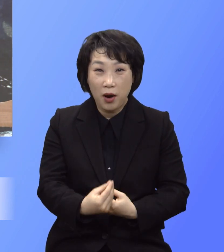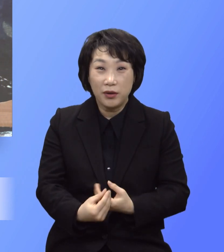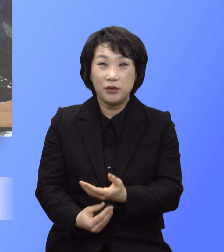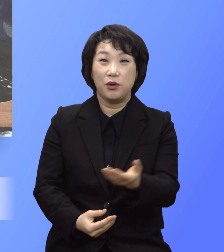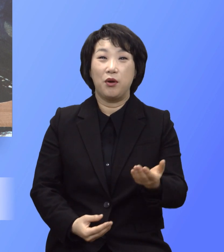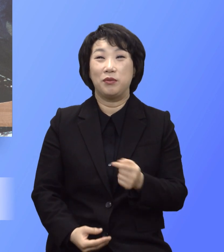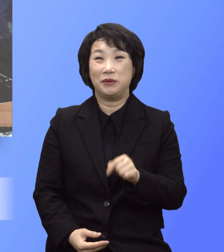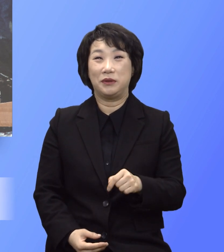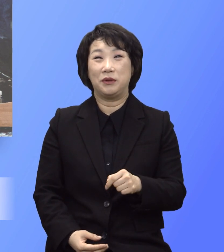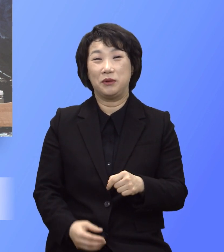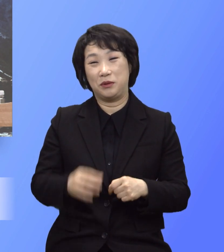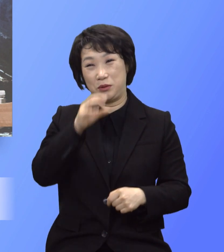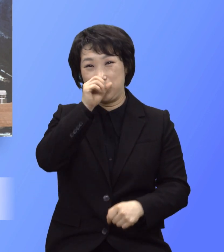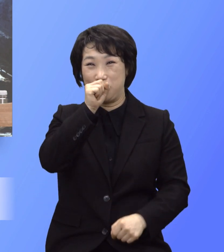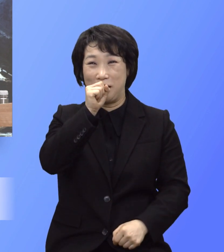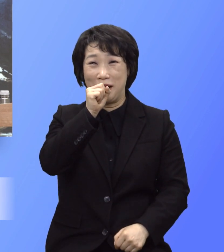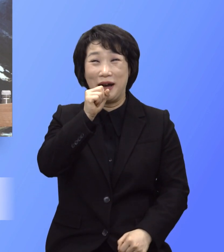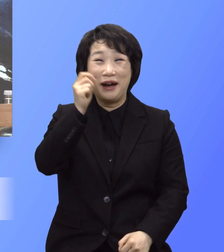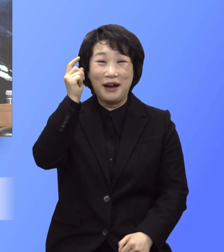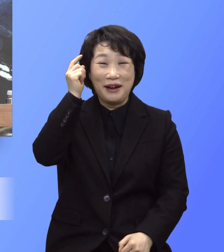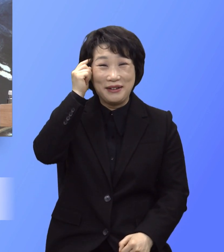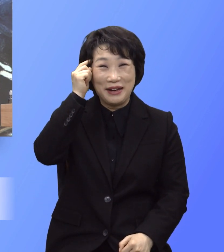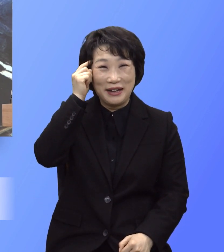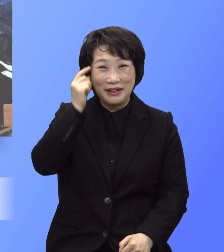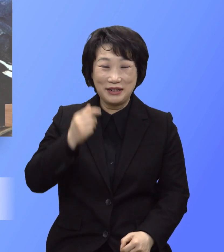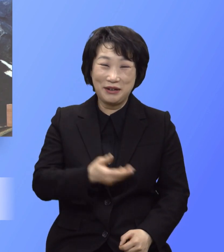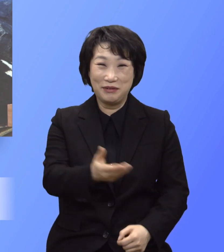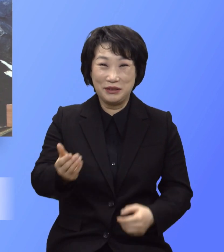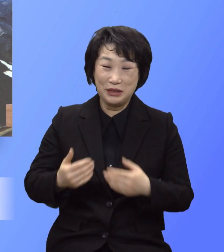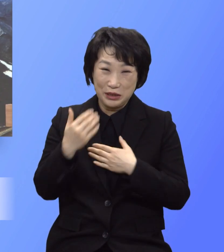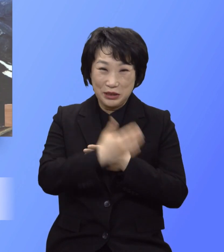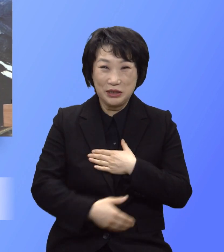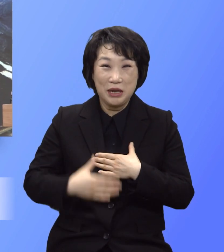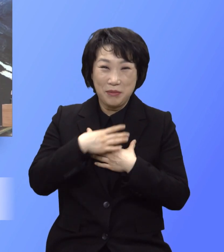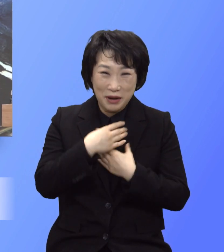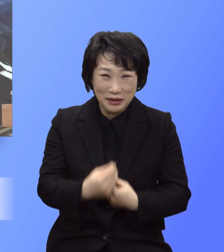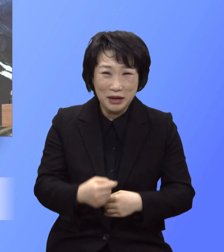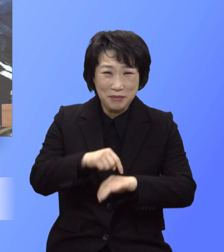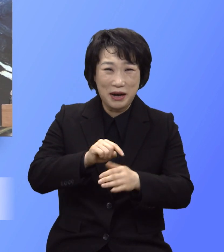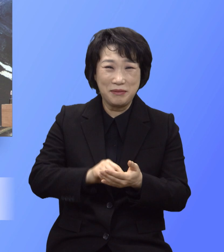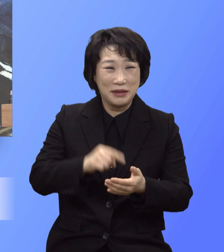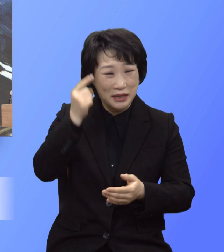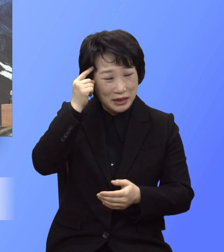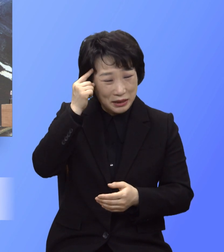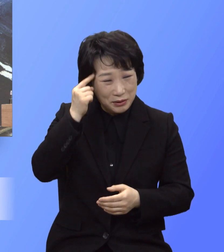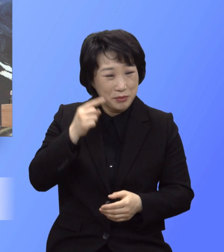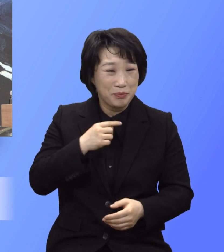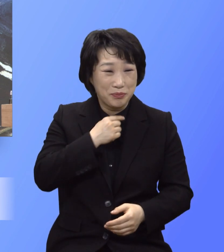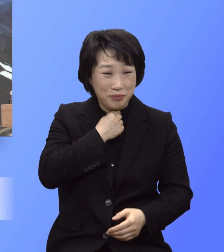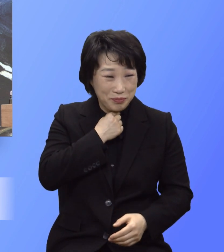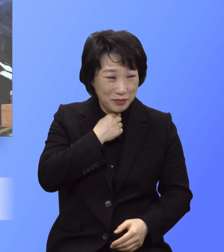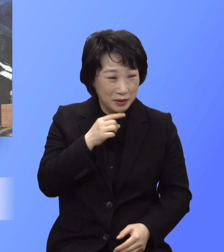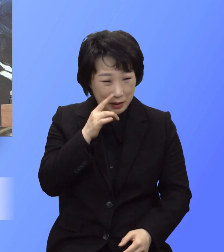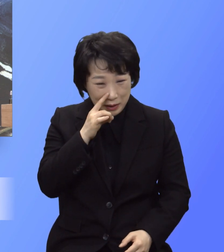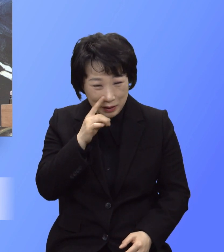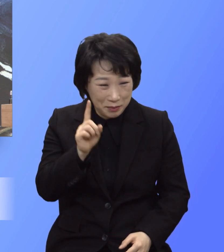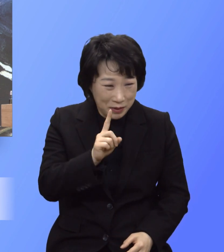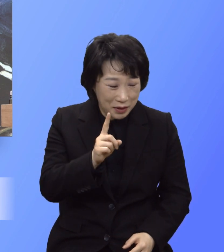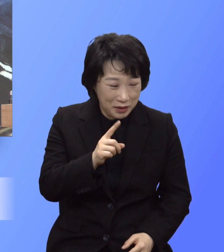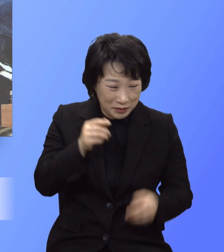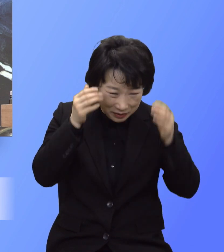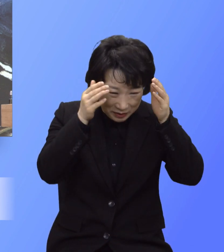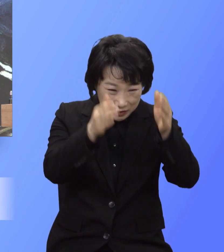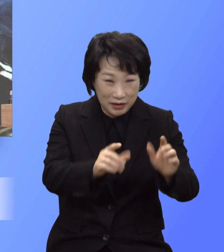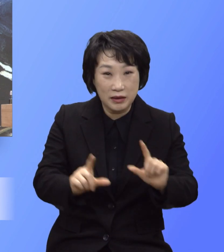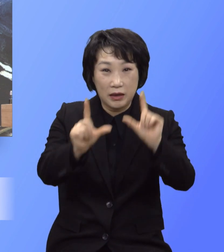하여튼 육신이 편하고 마음이 생각이 즐거운 곳에 올인하며